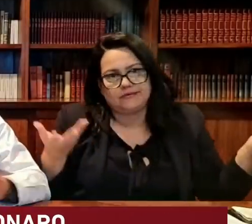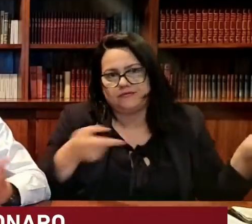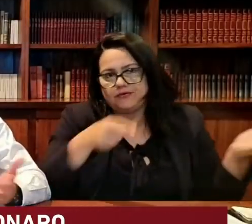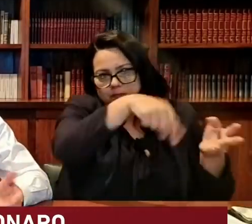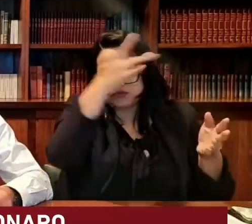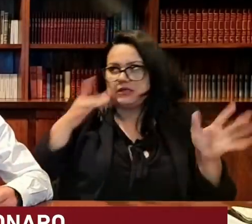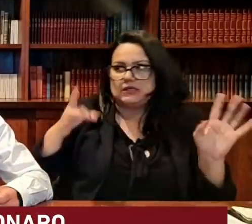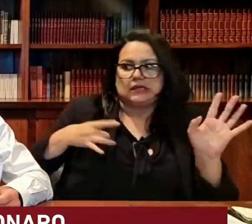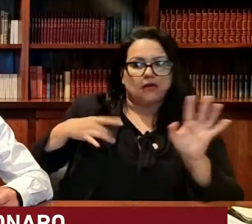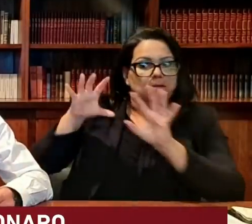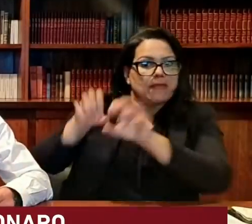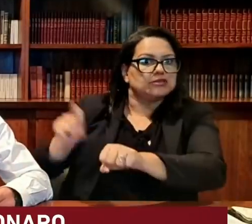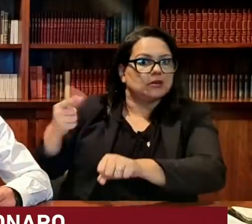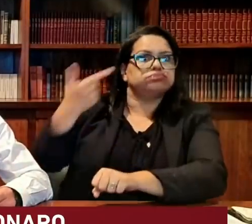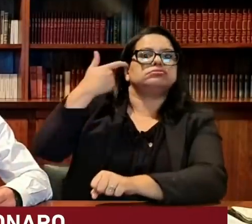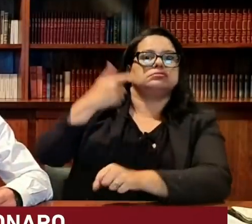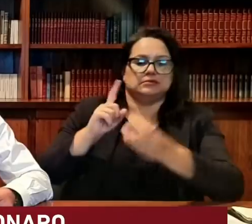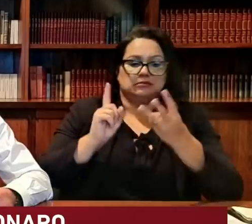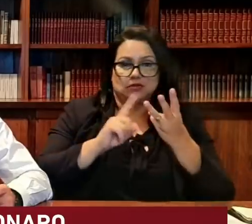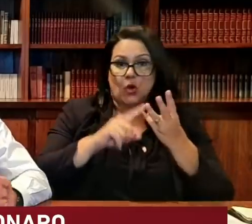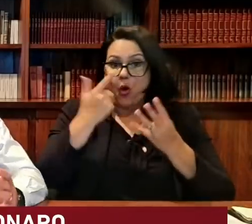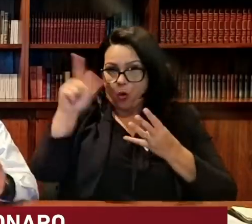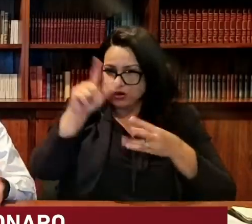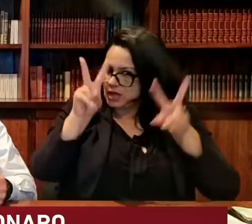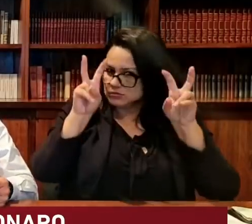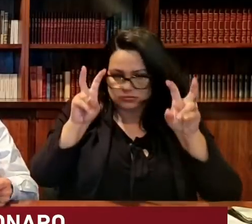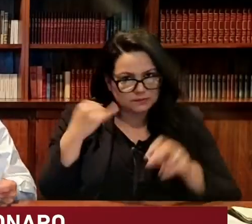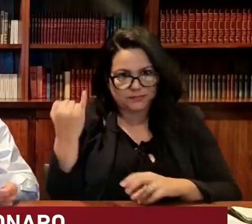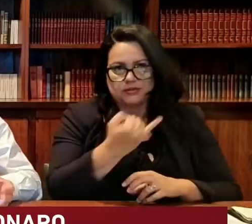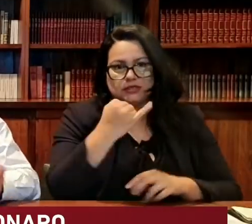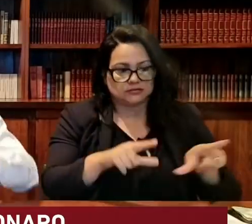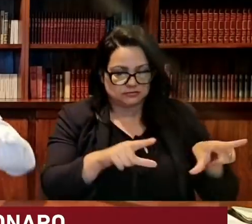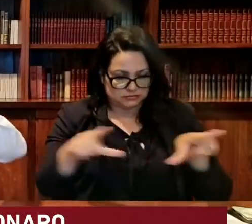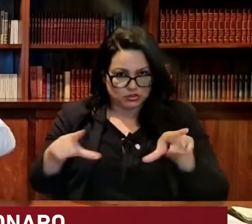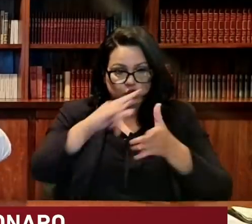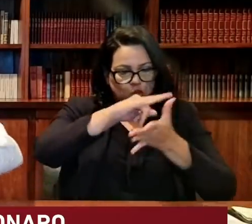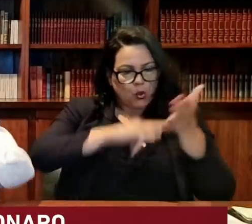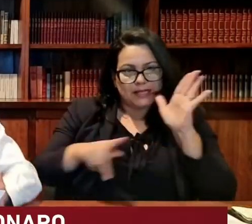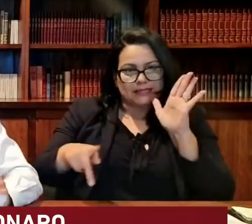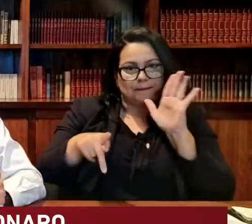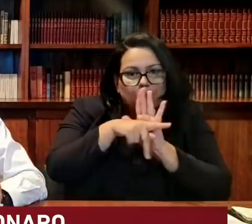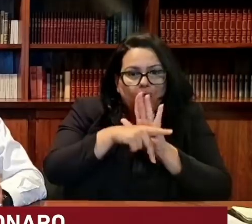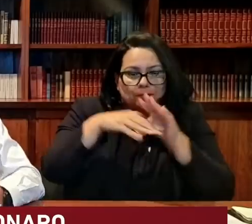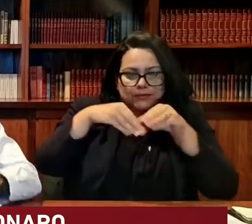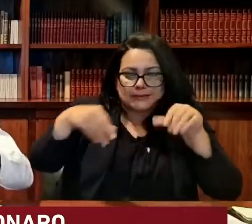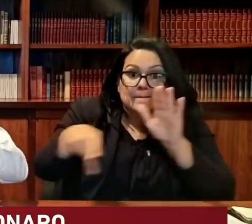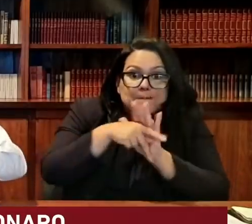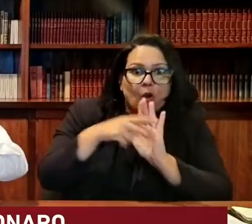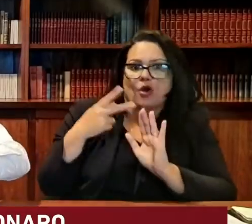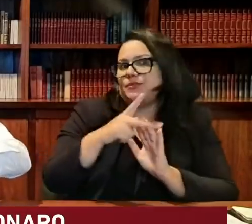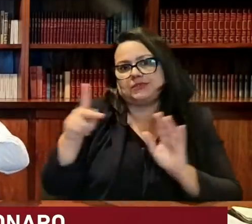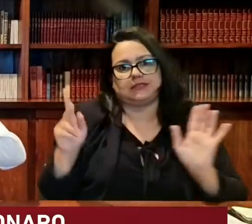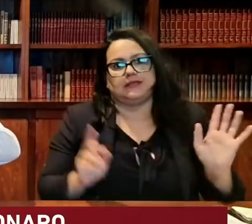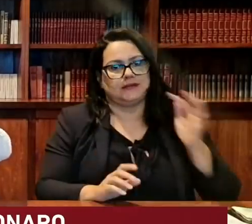E uma coisa muito importante, titulação de terras. Ou seja, estamos dando aqui um título de propriedade àqueles